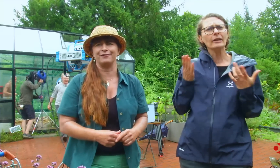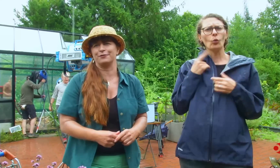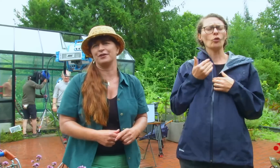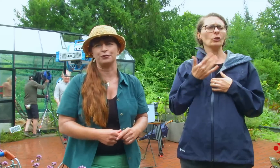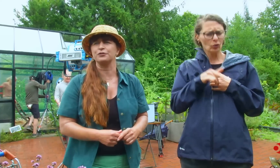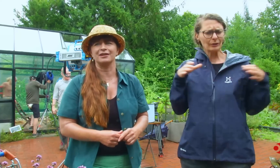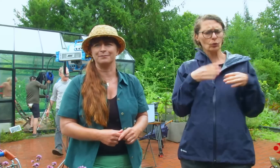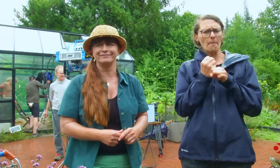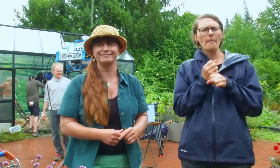Zusammenarbeiten vielleicht verheben.